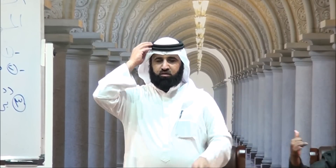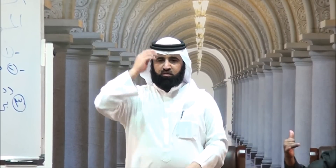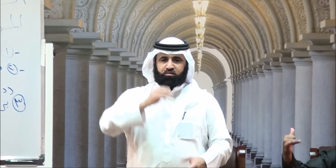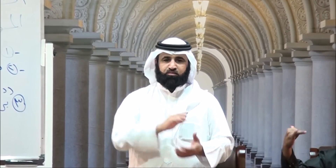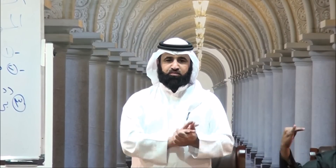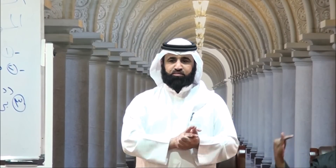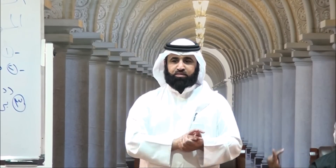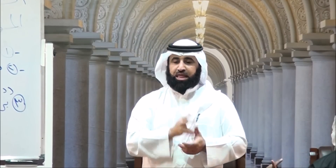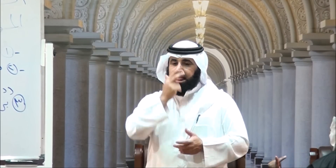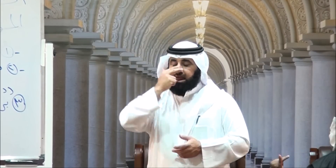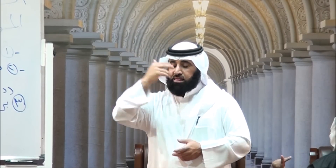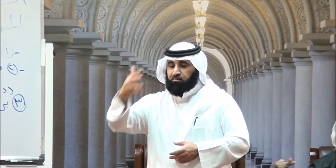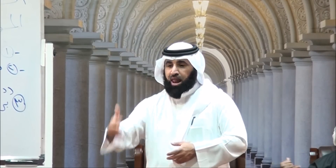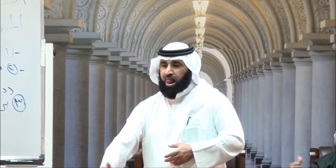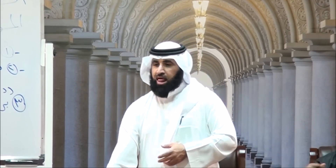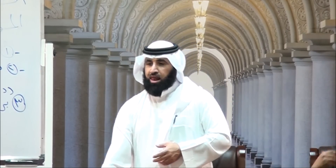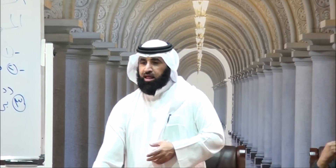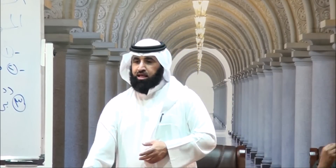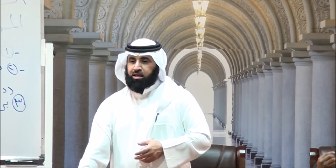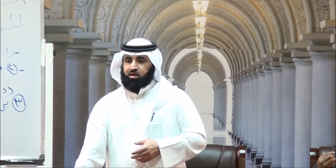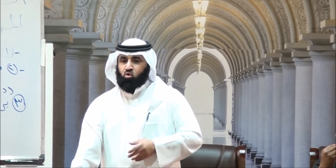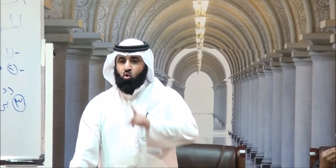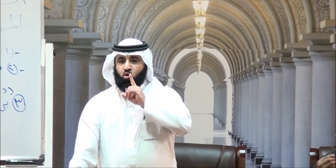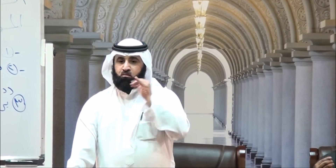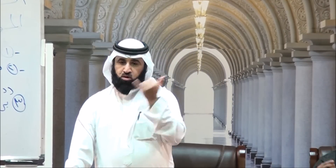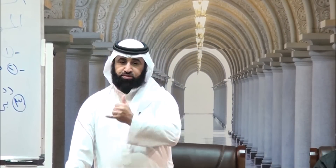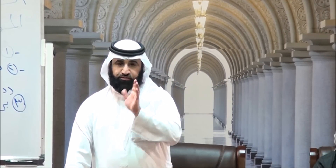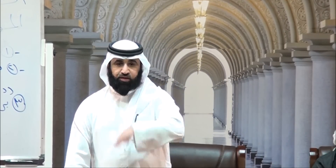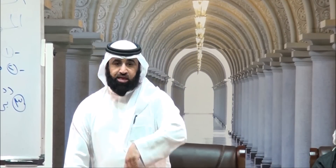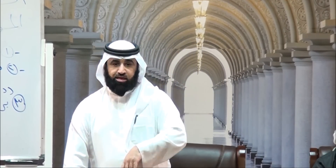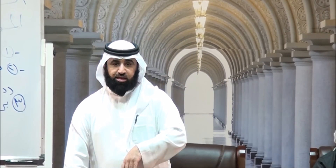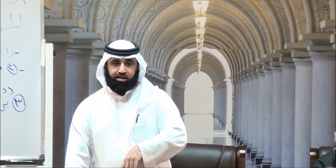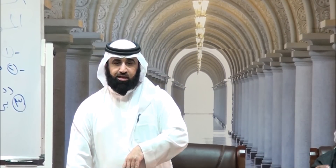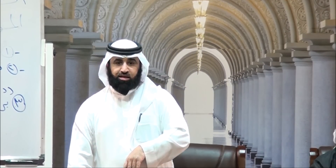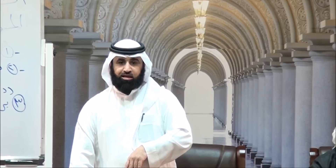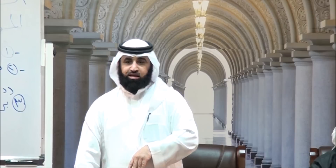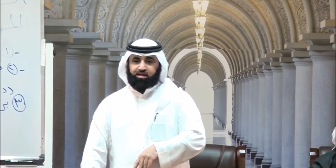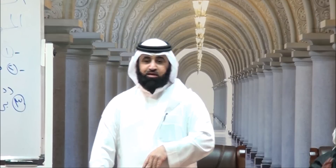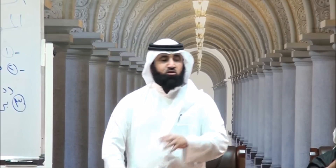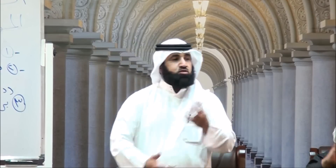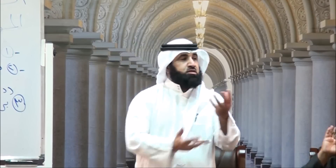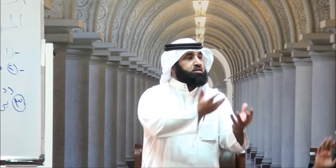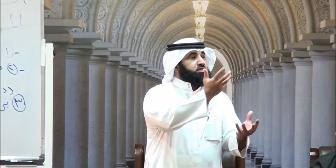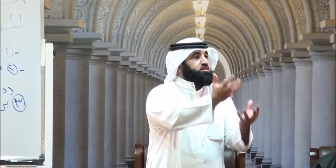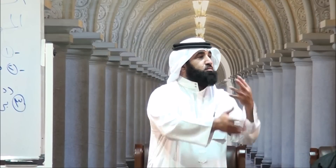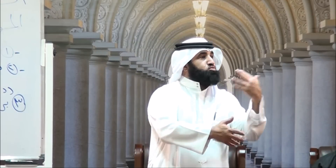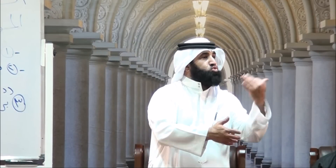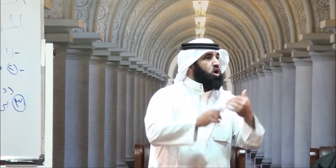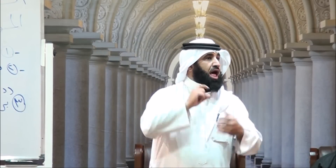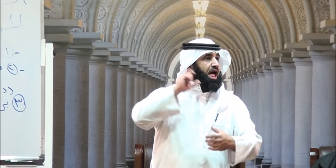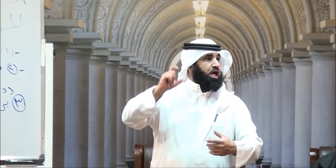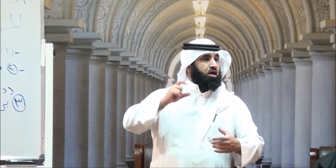لكن هو يوم صغير ما في يوم من الأيام انشغلت أمه عنه بغيره.